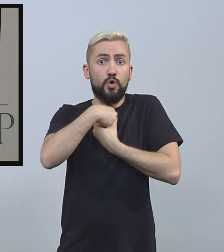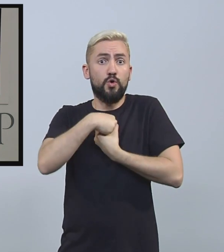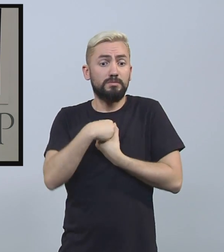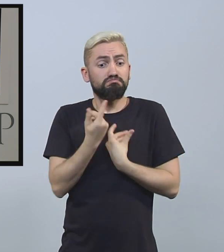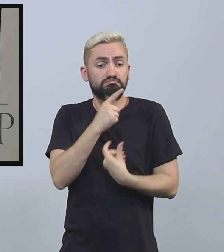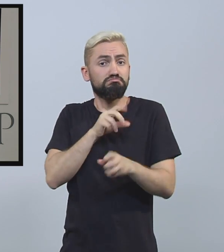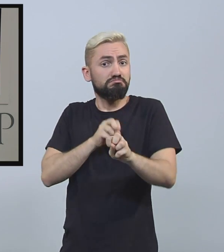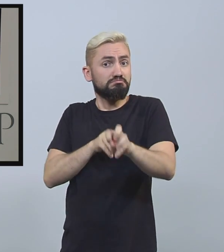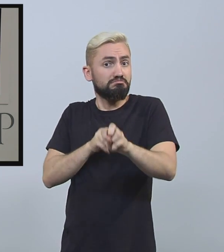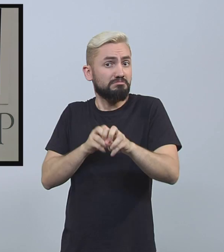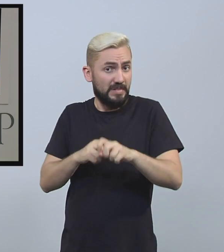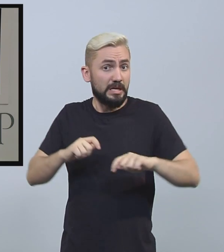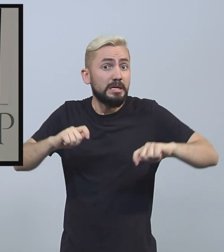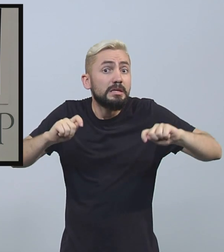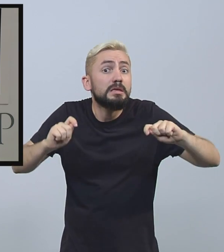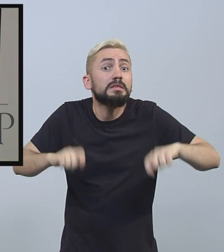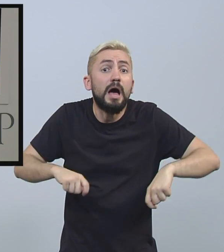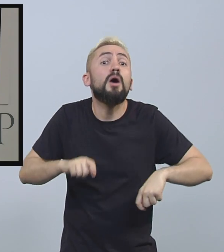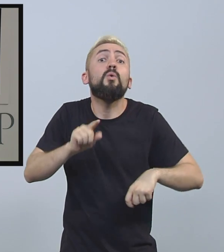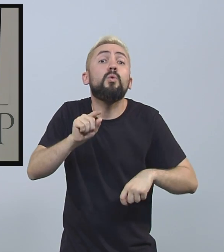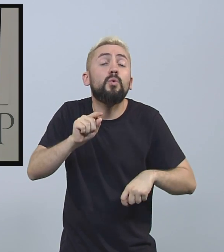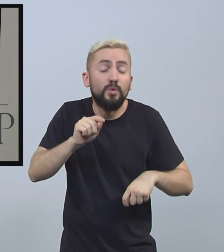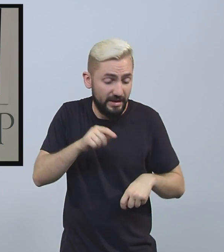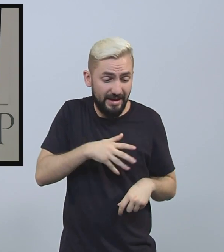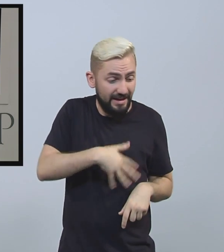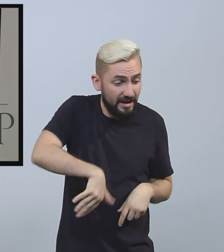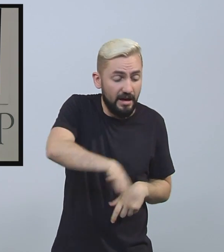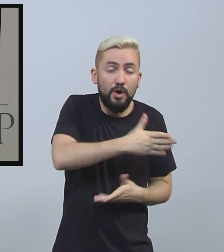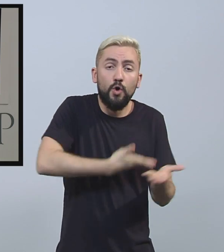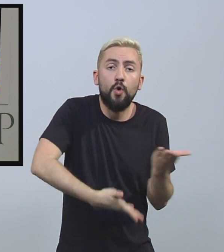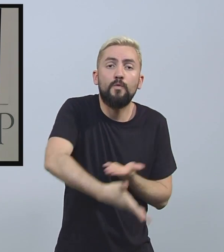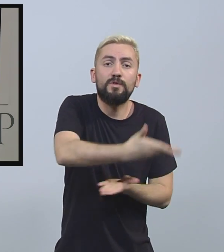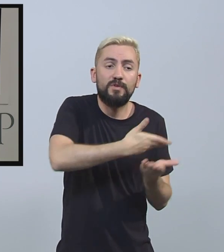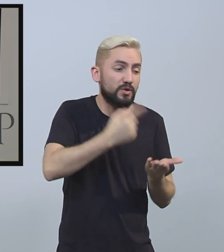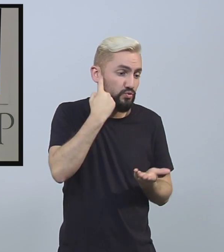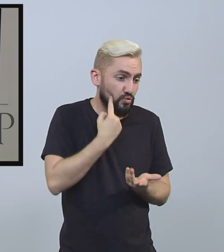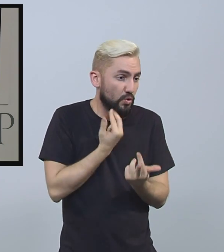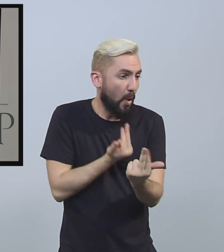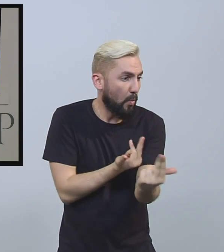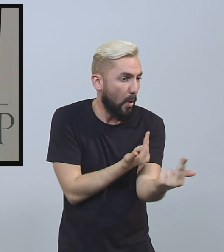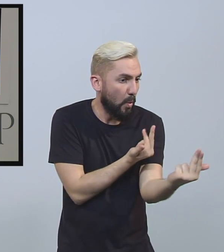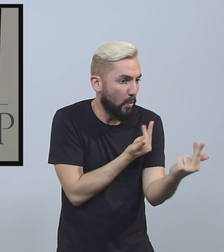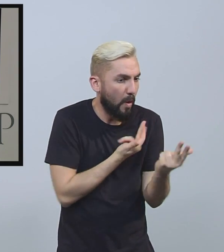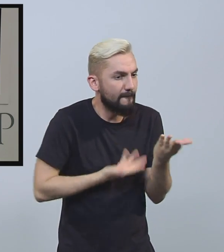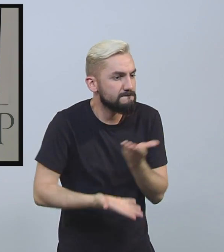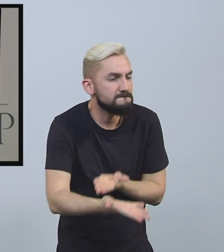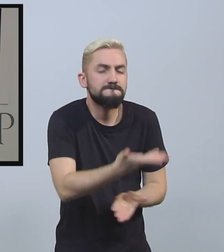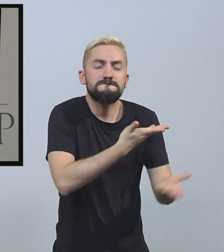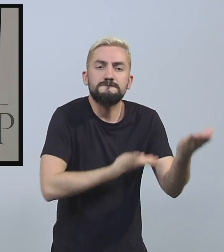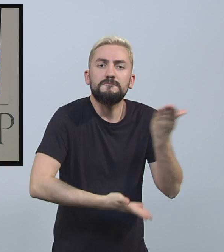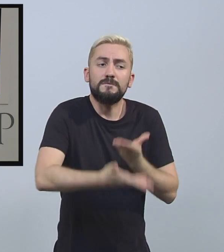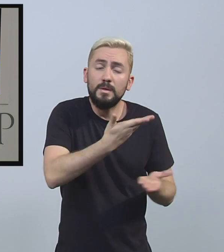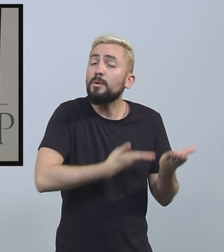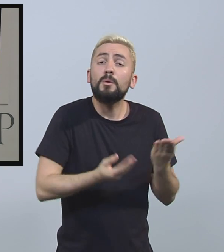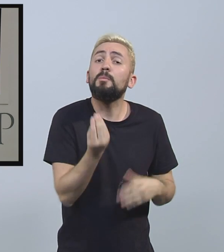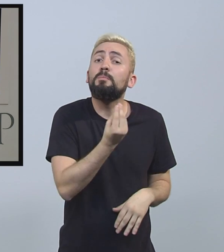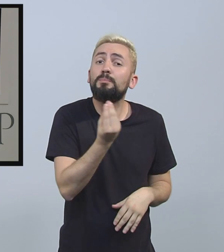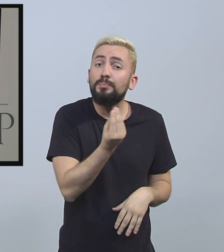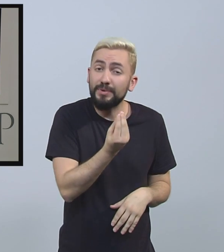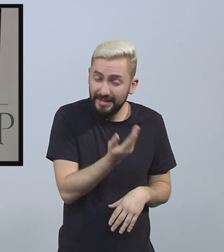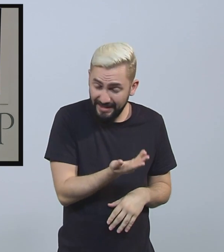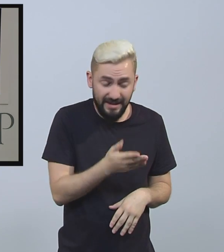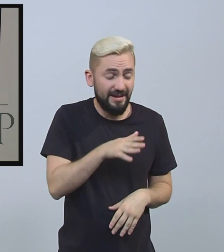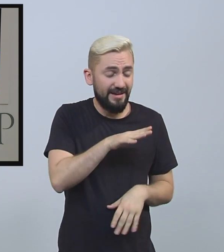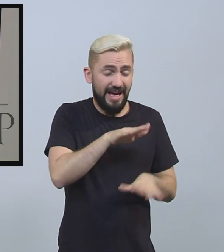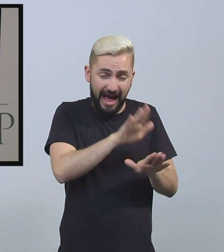que tenham a possibilidade de conviver com outros estudantes surdos, dado que a maior parte